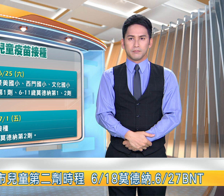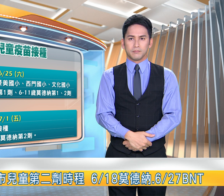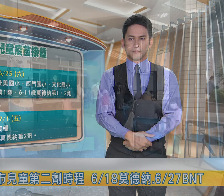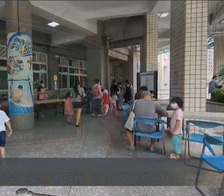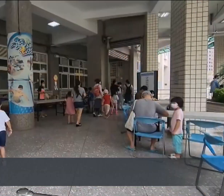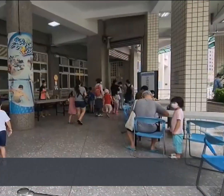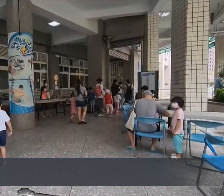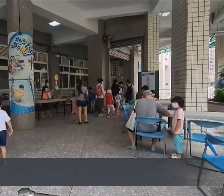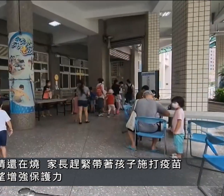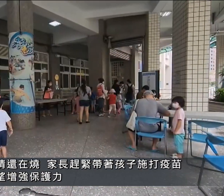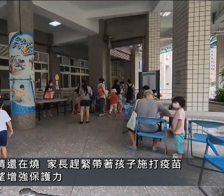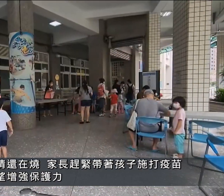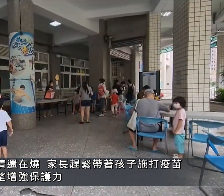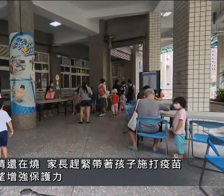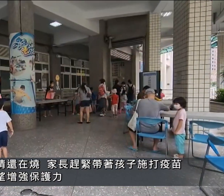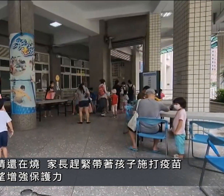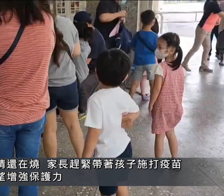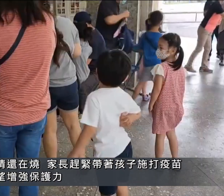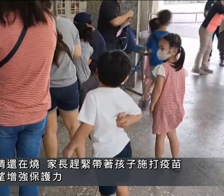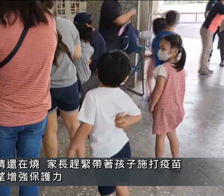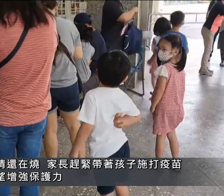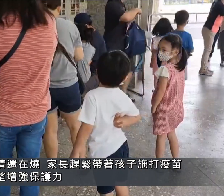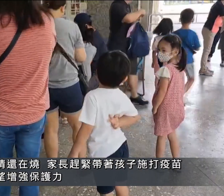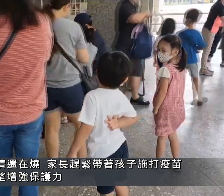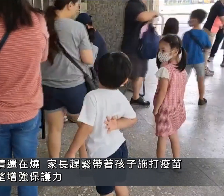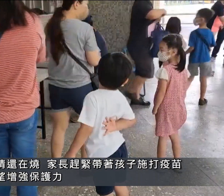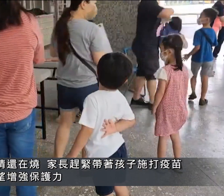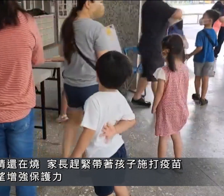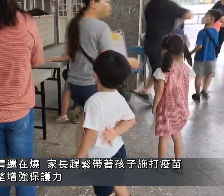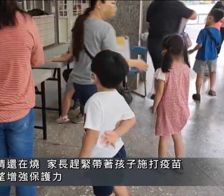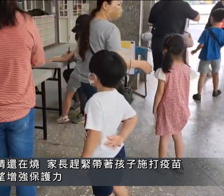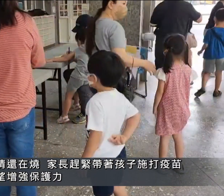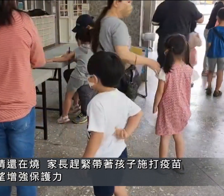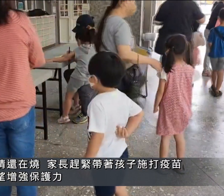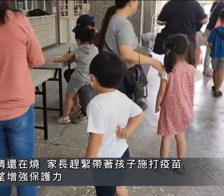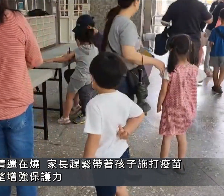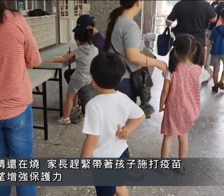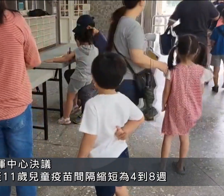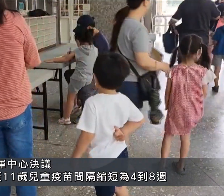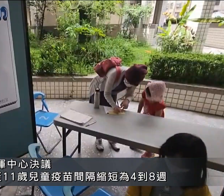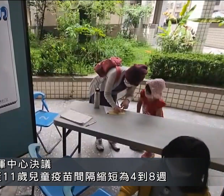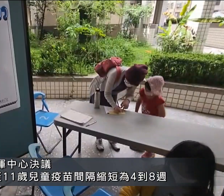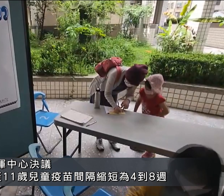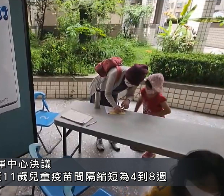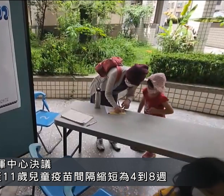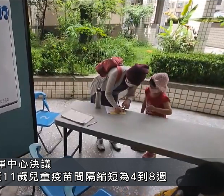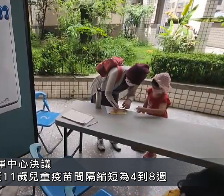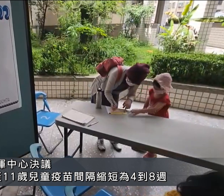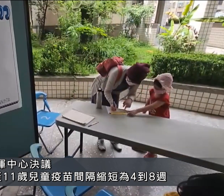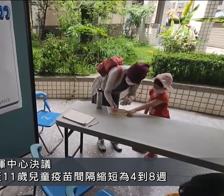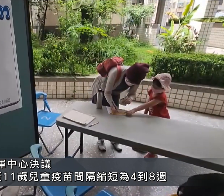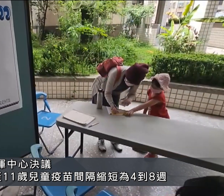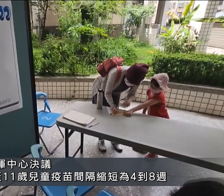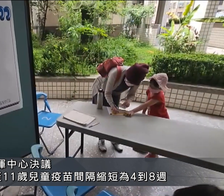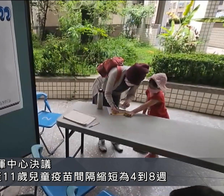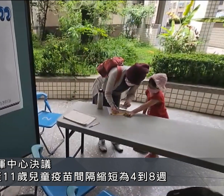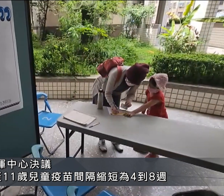疫情还在延烧，家长赶紧带着孩子施打疫苗，希望增强保护力。指挥中心决议5到11岁儿童疫苗间隔缩短